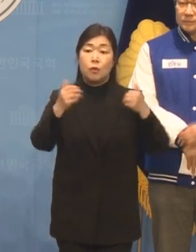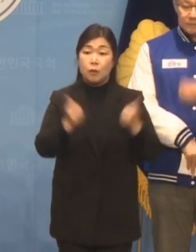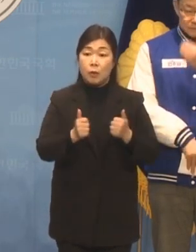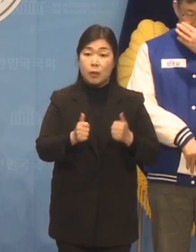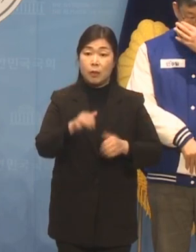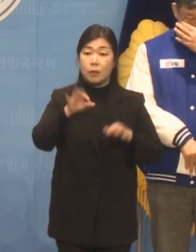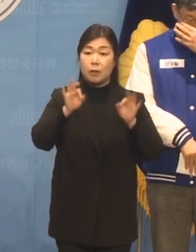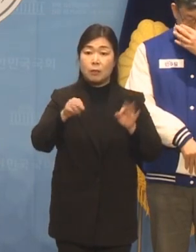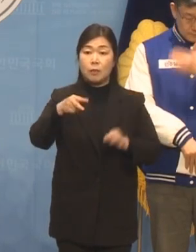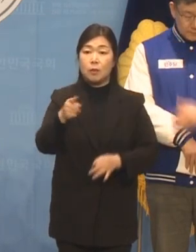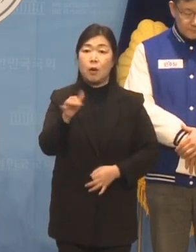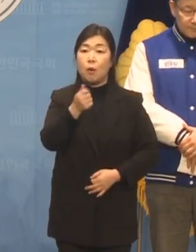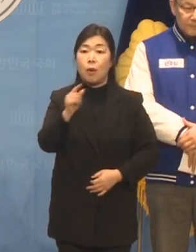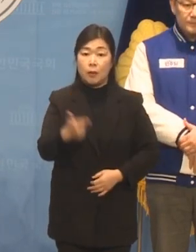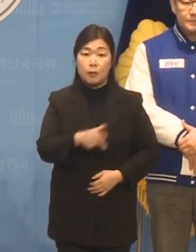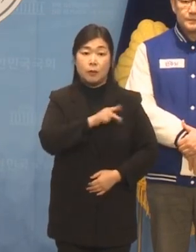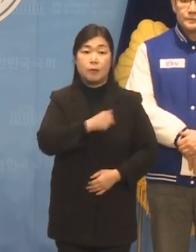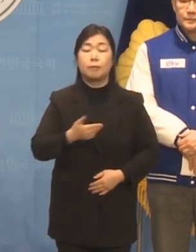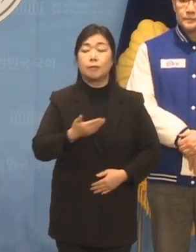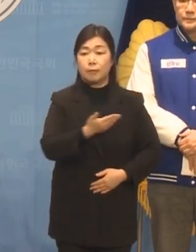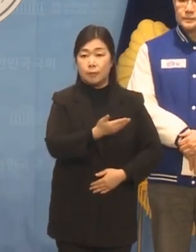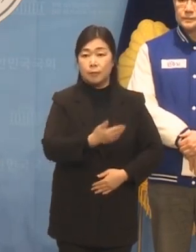국회의원이신 김성환 의원님 참석하셨습니다.